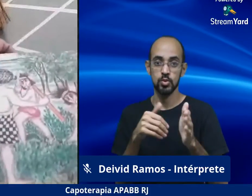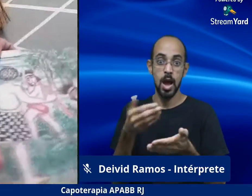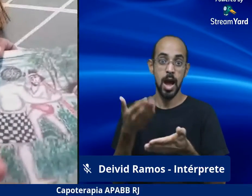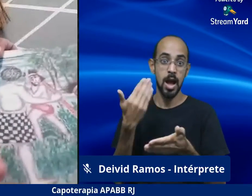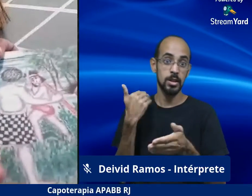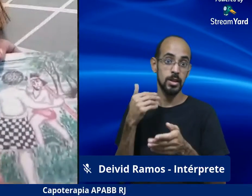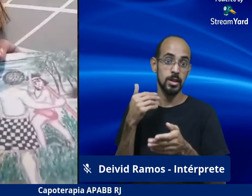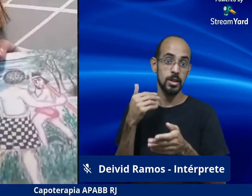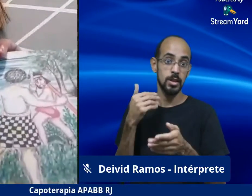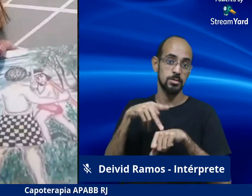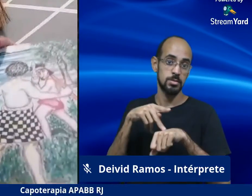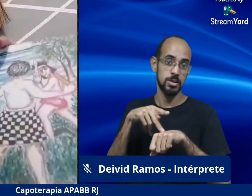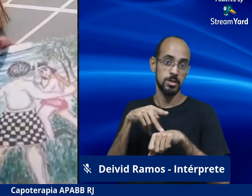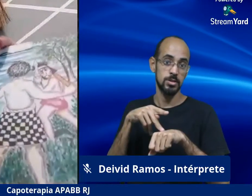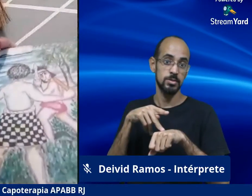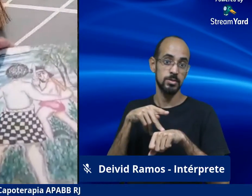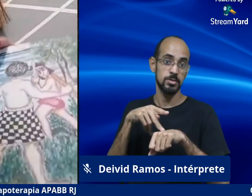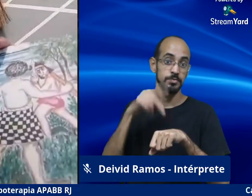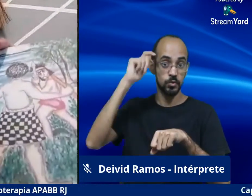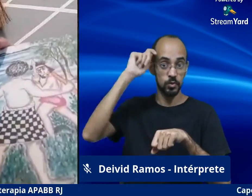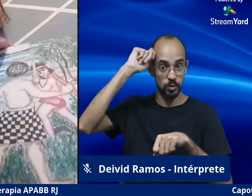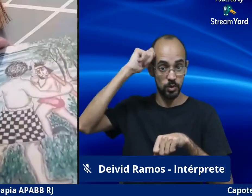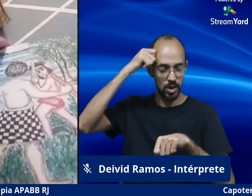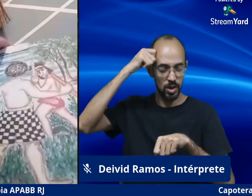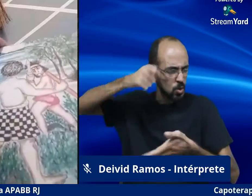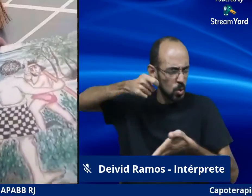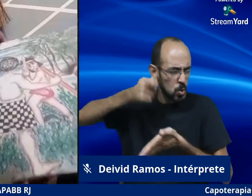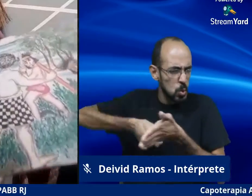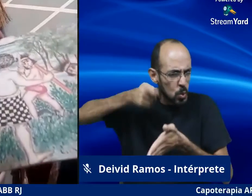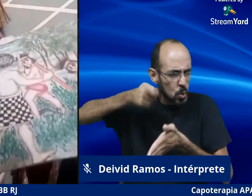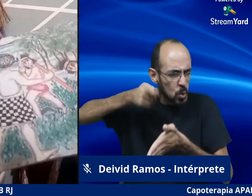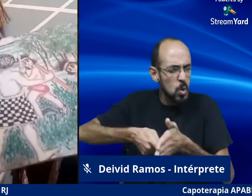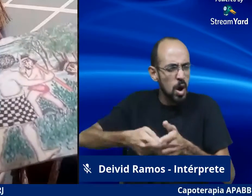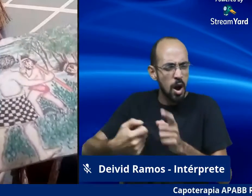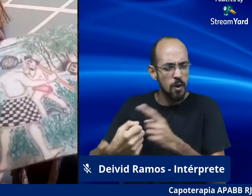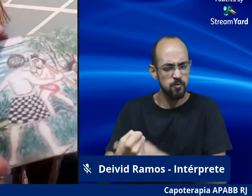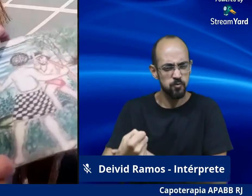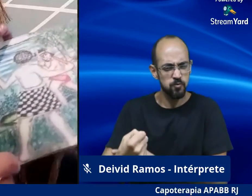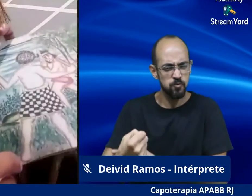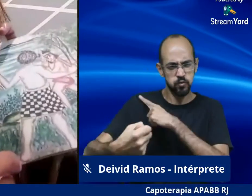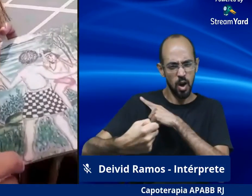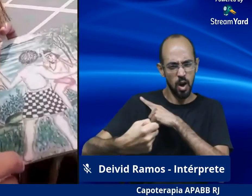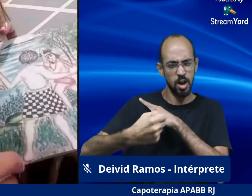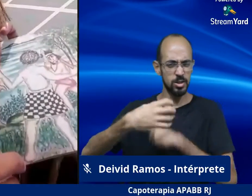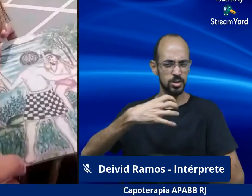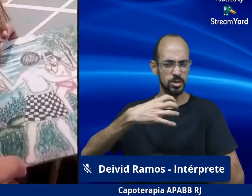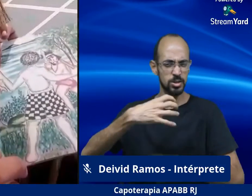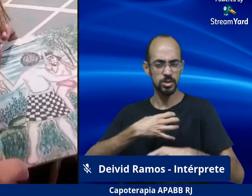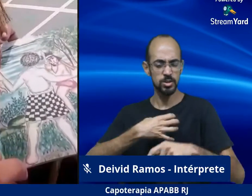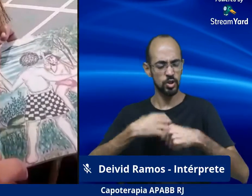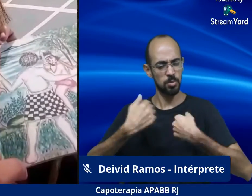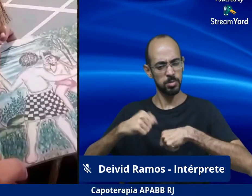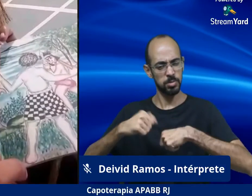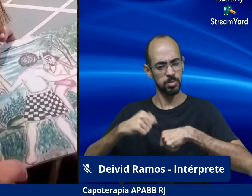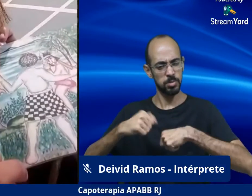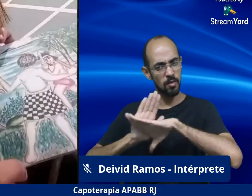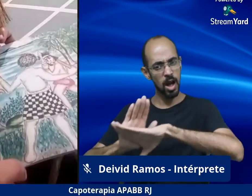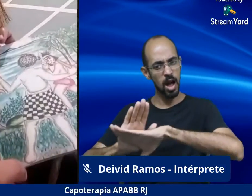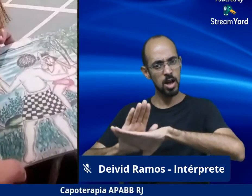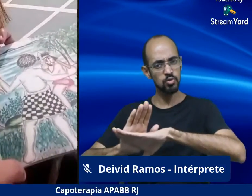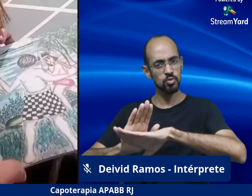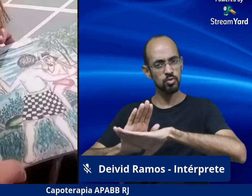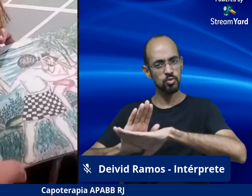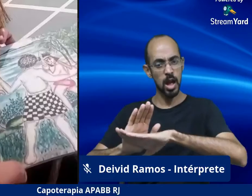O negro, guerreiro e forte, sentia ser hora de retribuir. E a tribo, que já